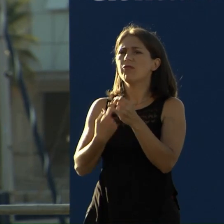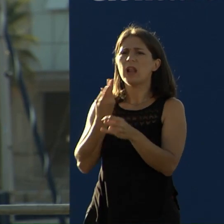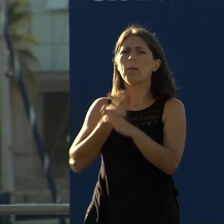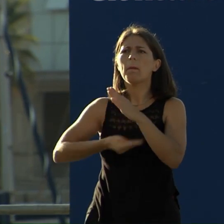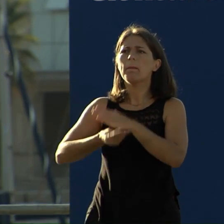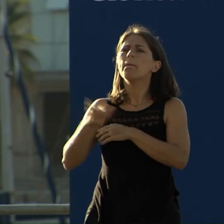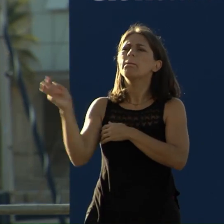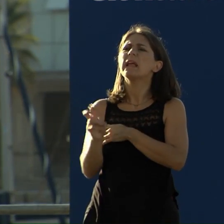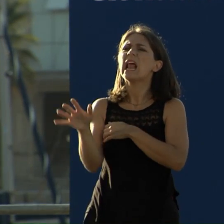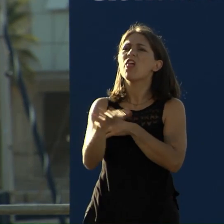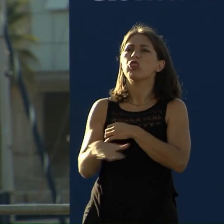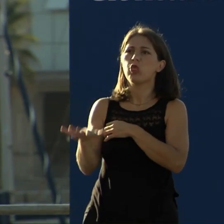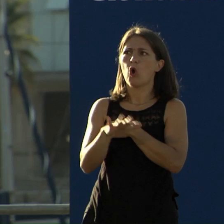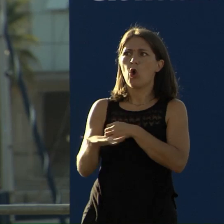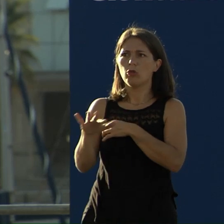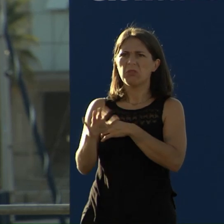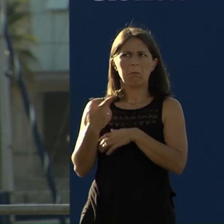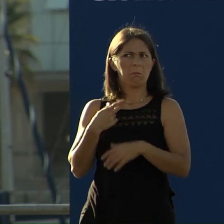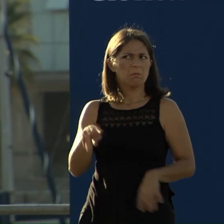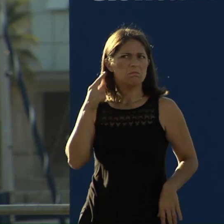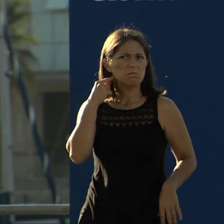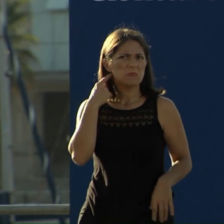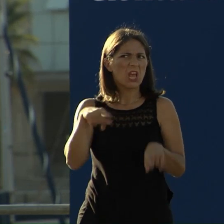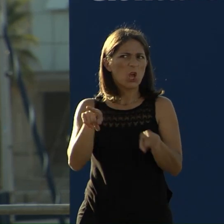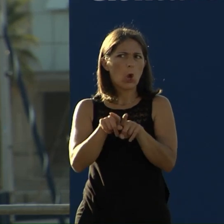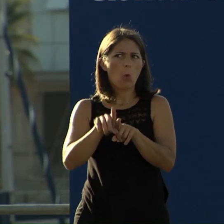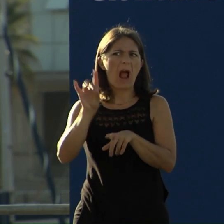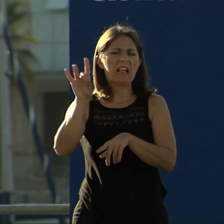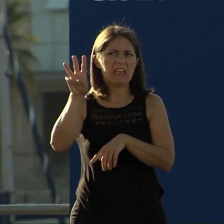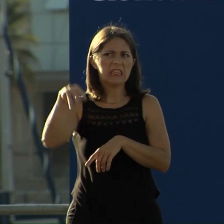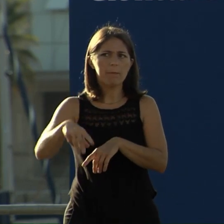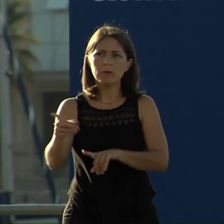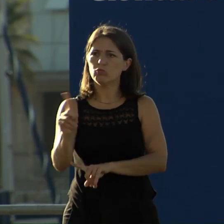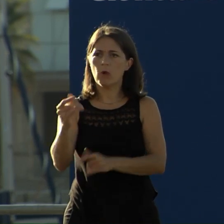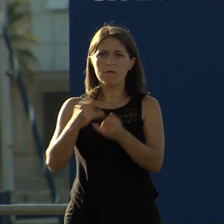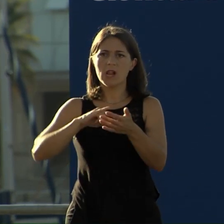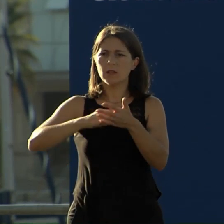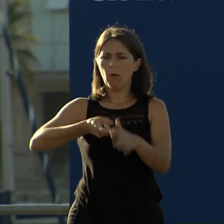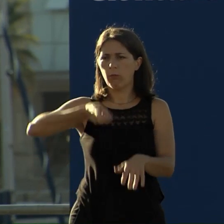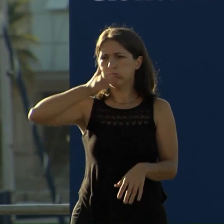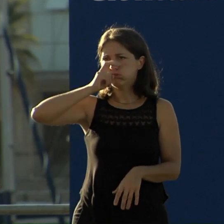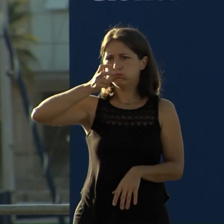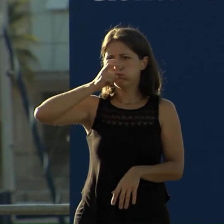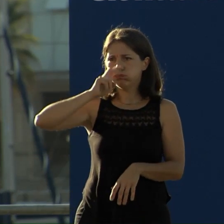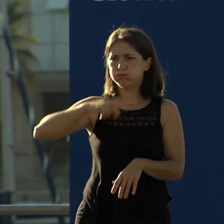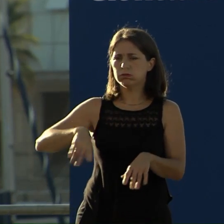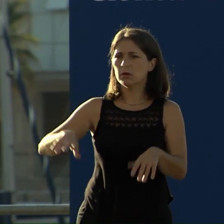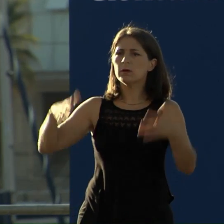periodo histórico, no suena a 15M. Suena a restauración. Suena a reacción.